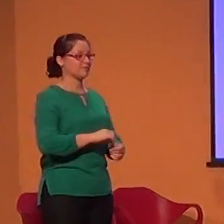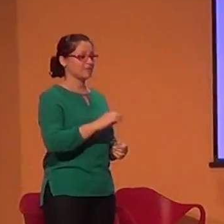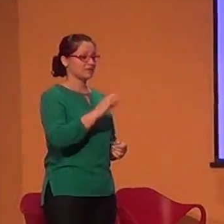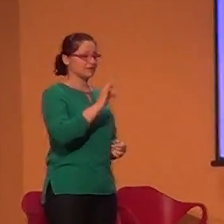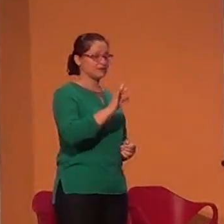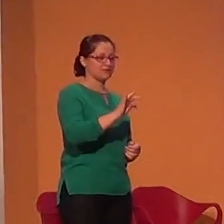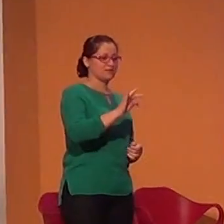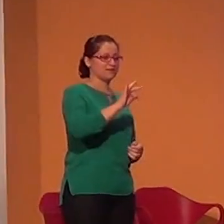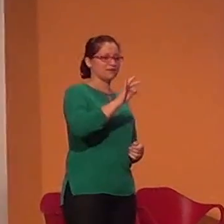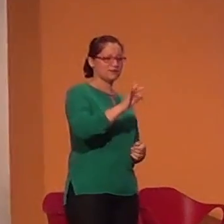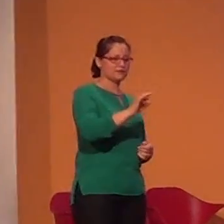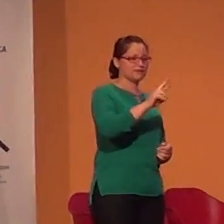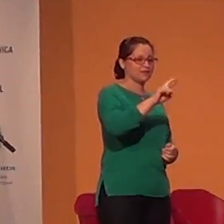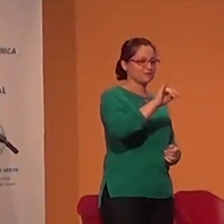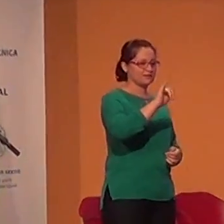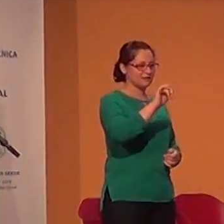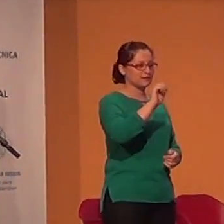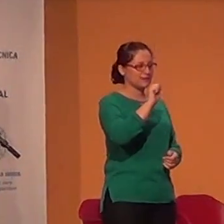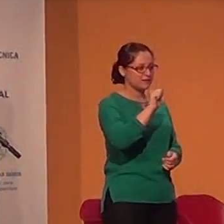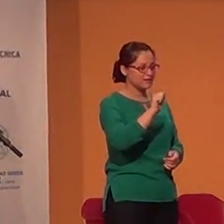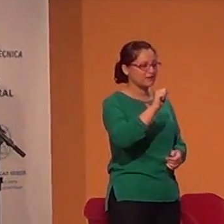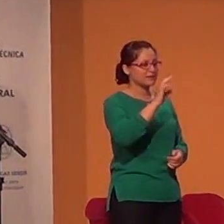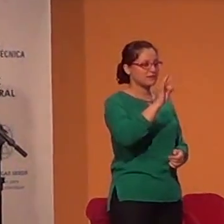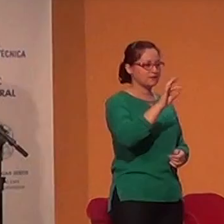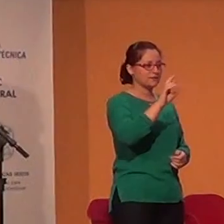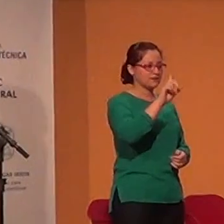fizemos três fases, então. Que uma seria a corrida.